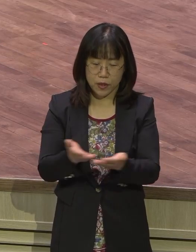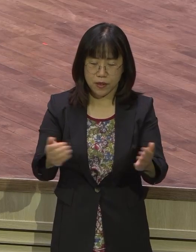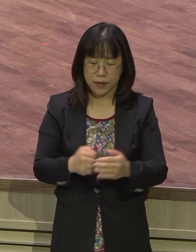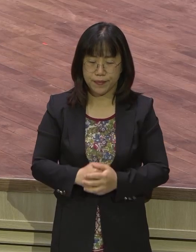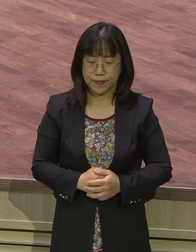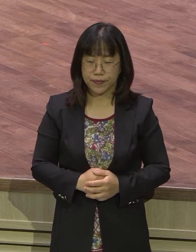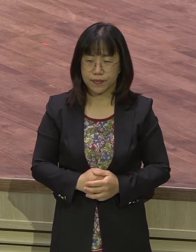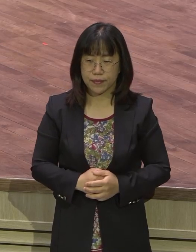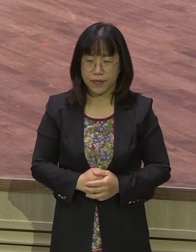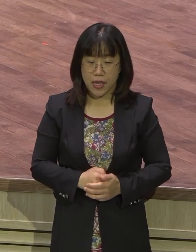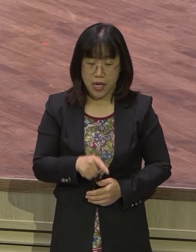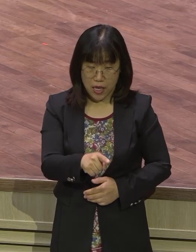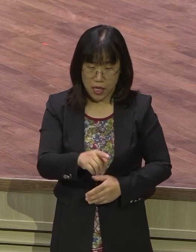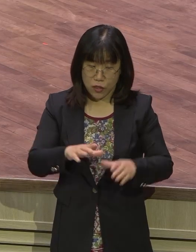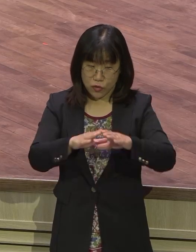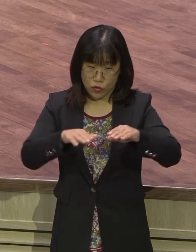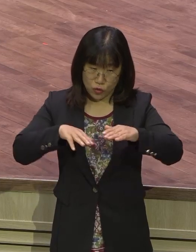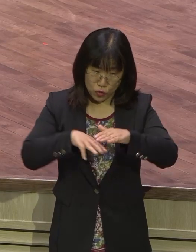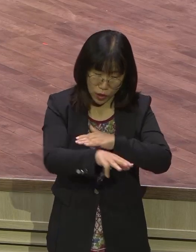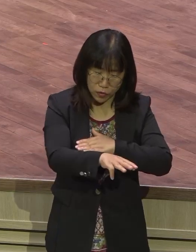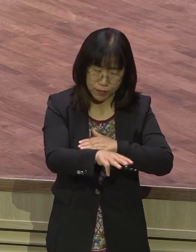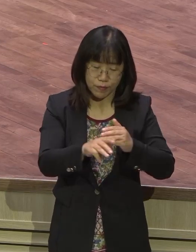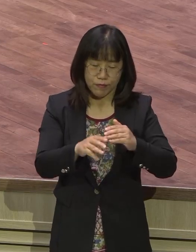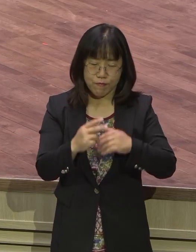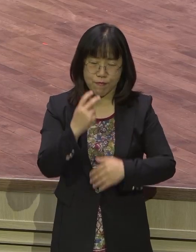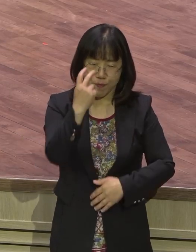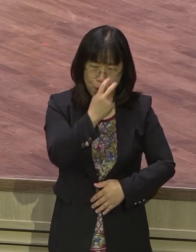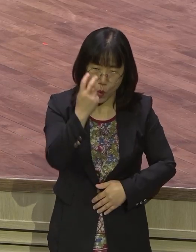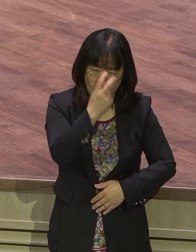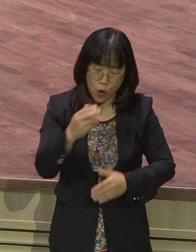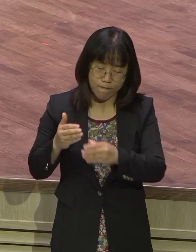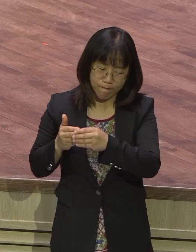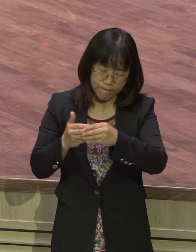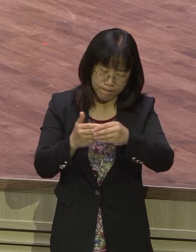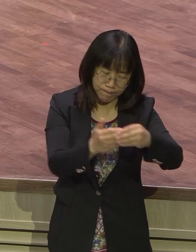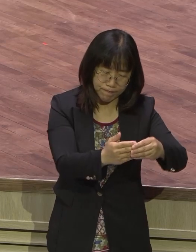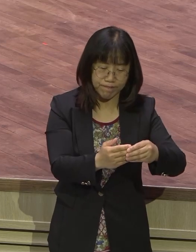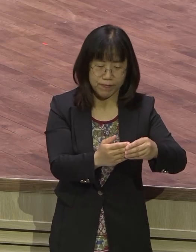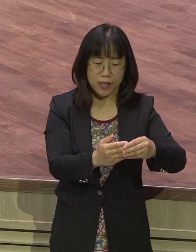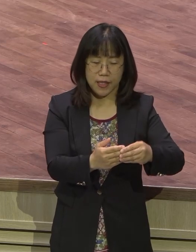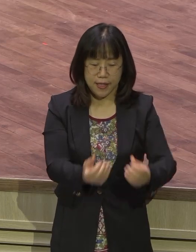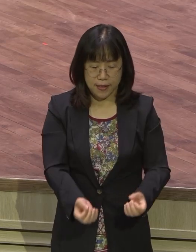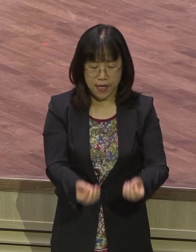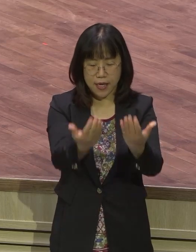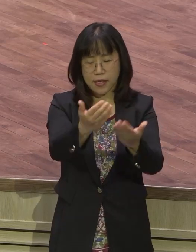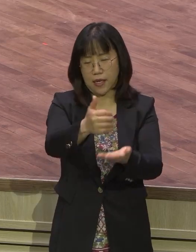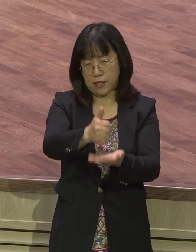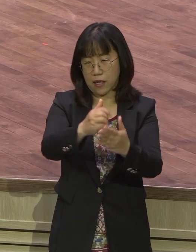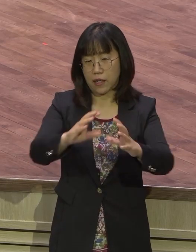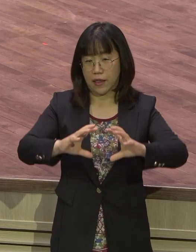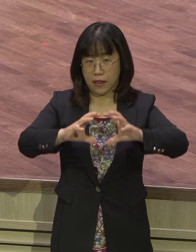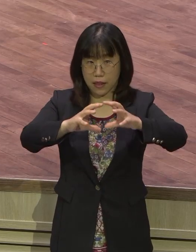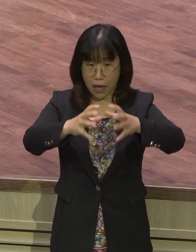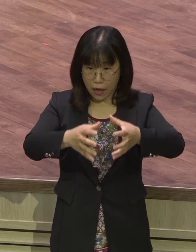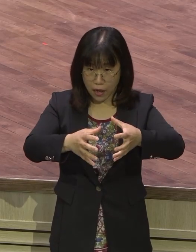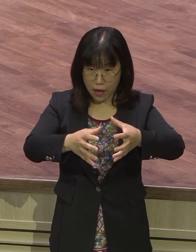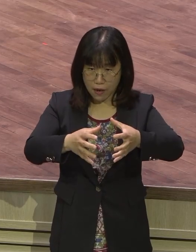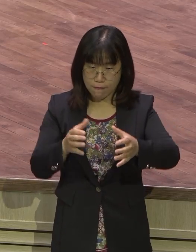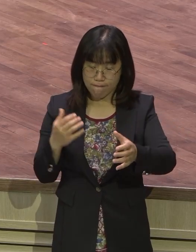보호하시고 지키시고 이 제사장 나라라고 하는 미션을